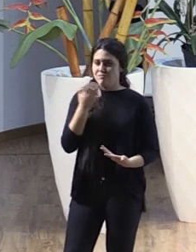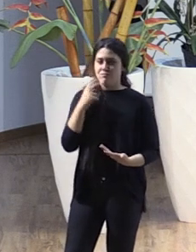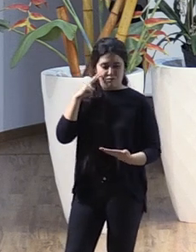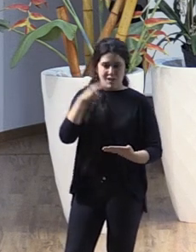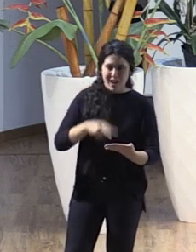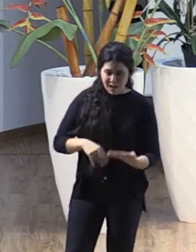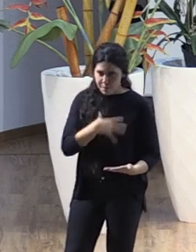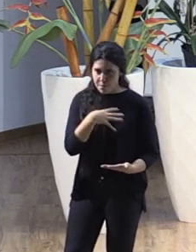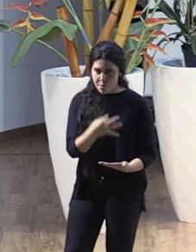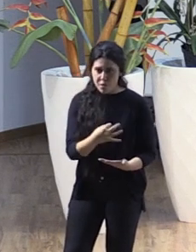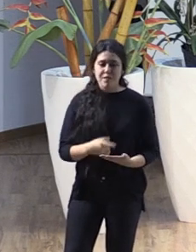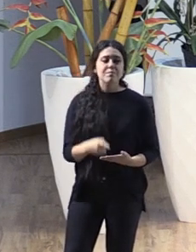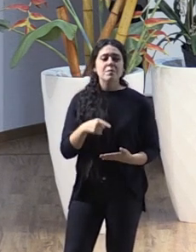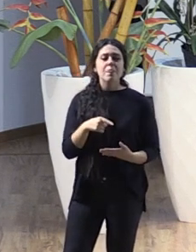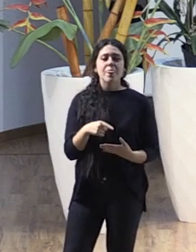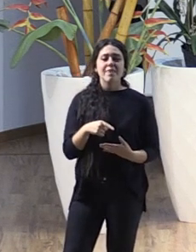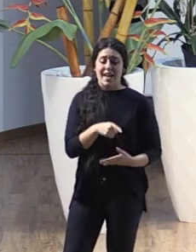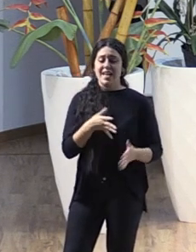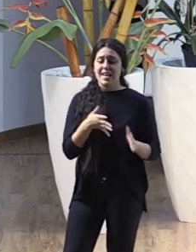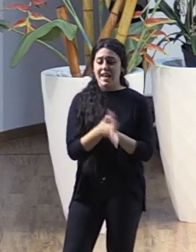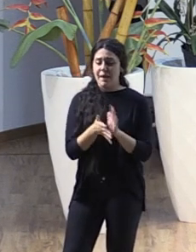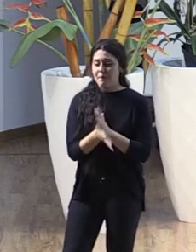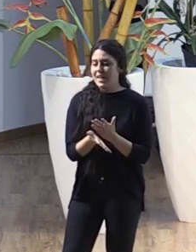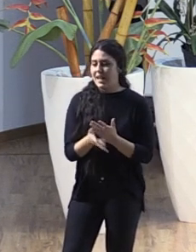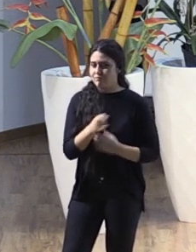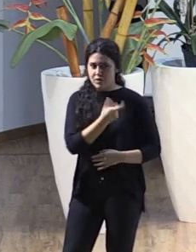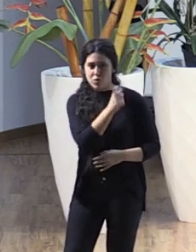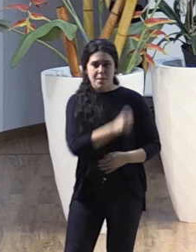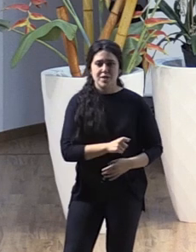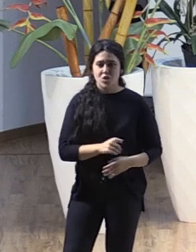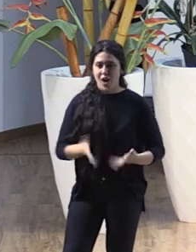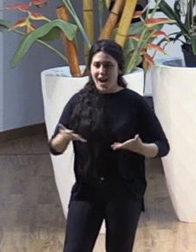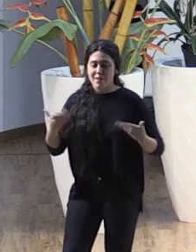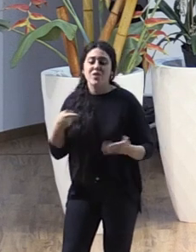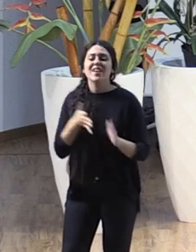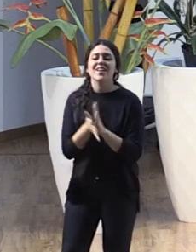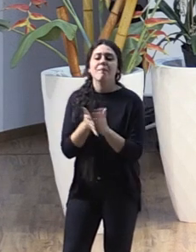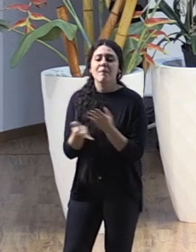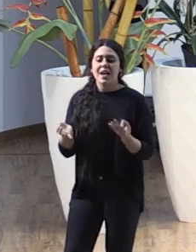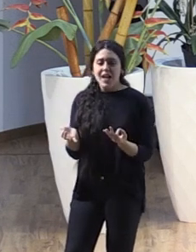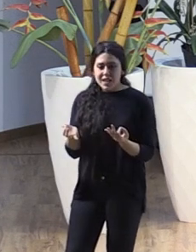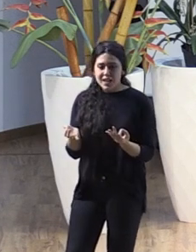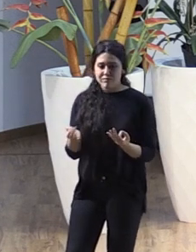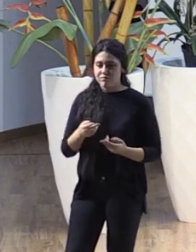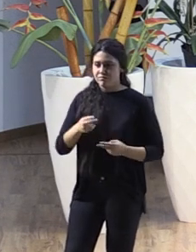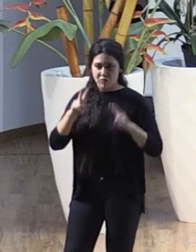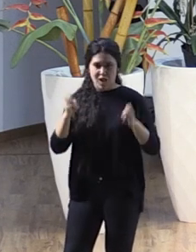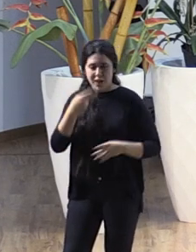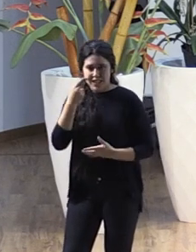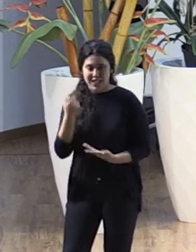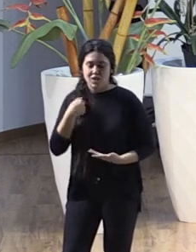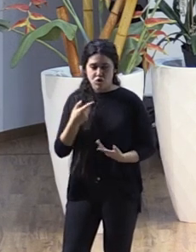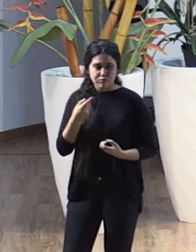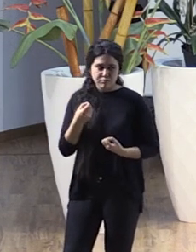clara esta tensión y él como animador, cómo se posiciona, cómo se sitúa, os lo recomiendo de poder echarle un